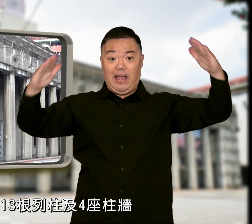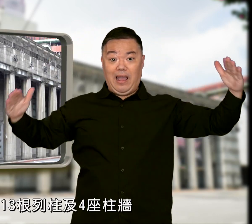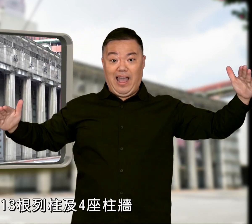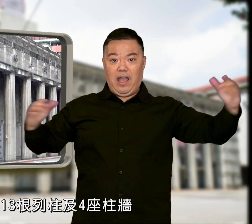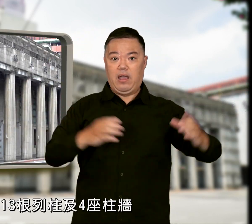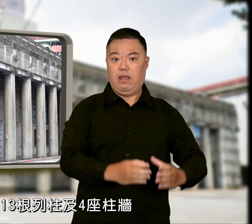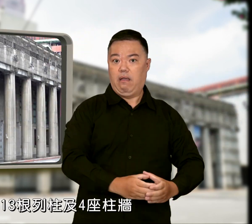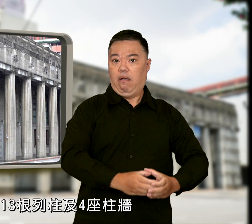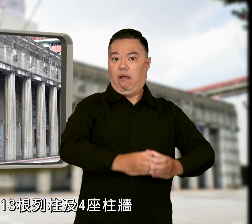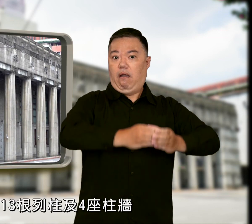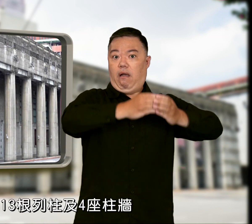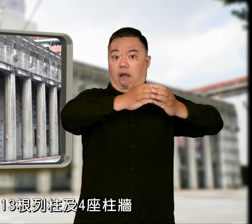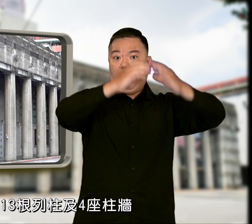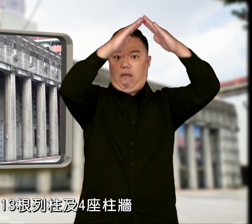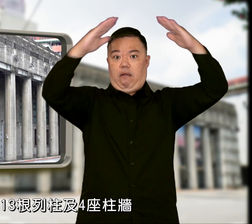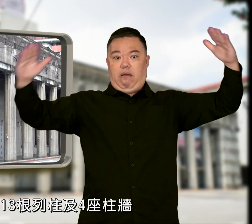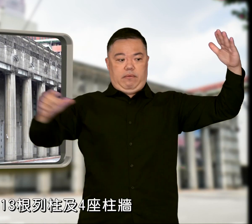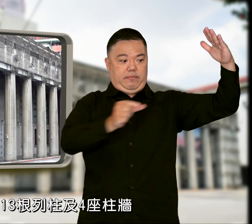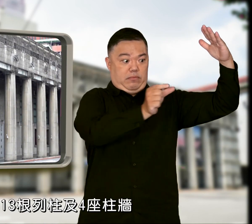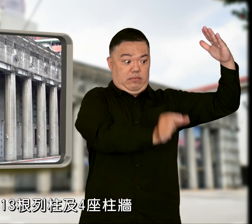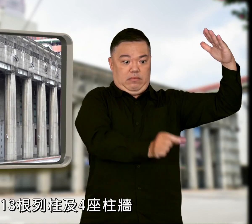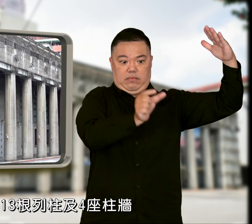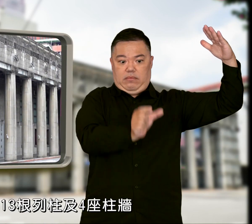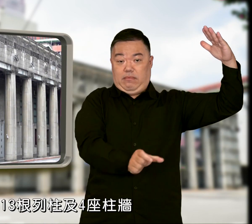共有13根列柱。